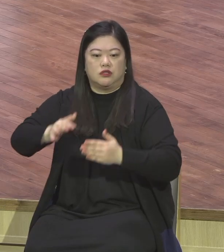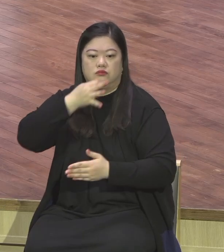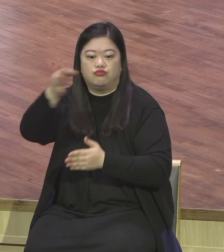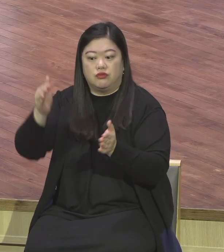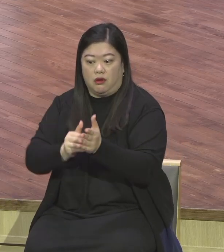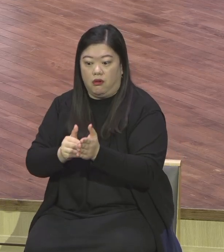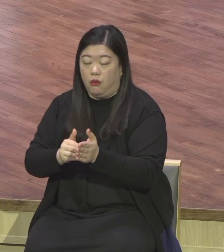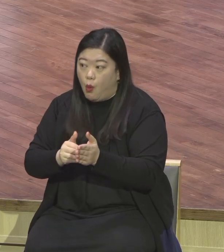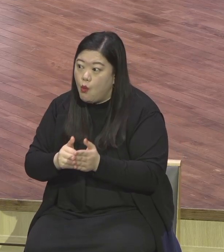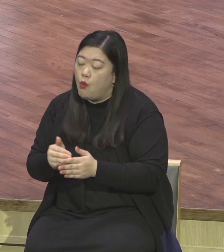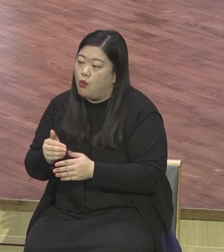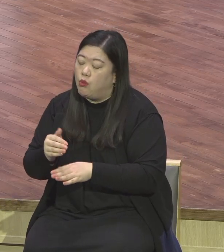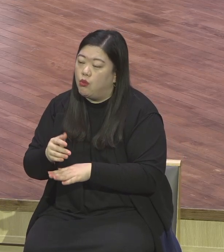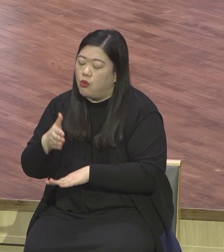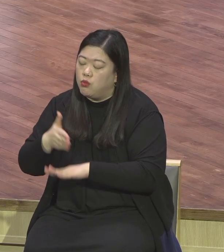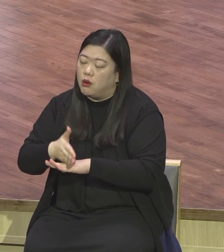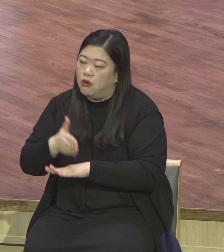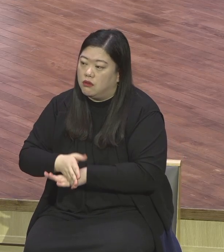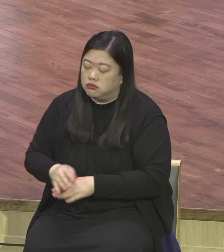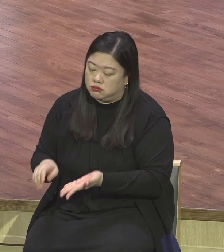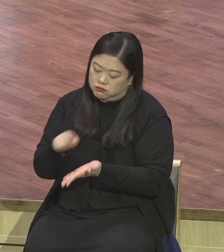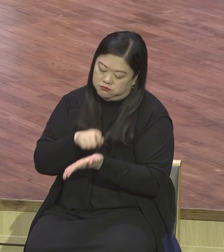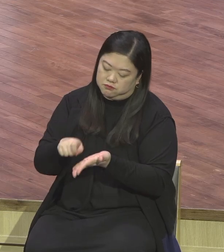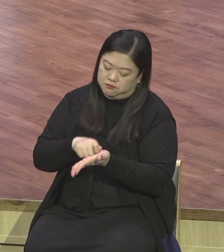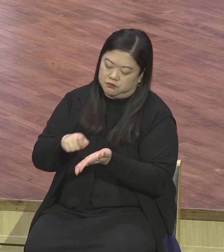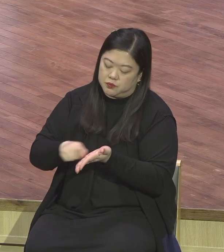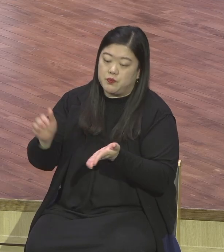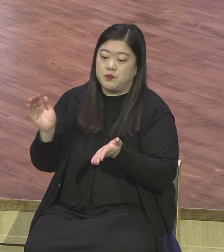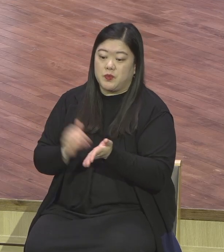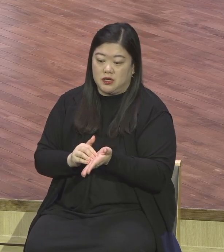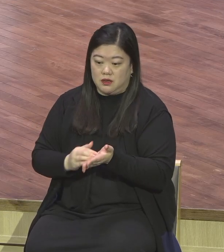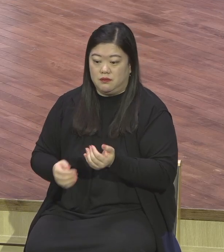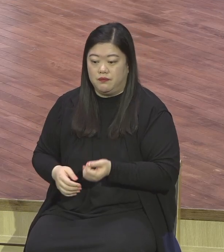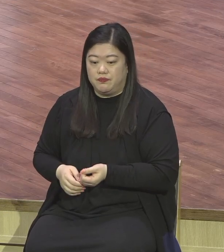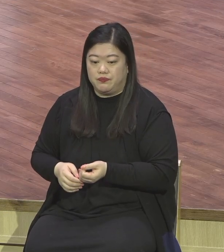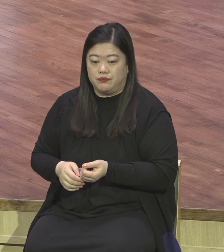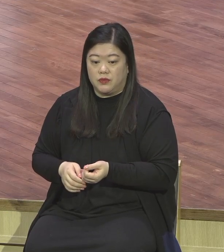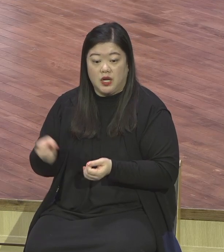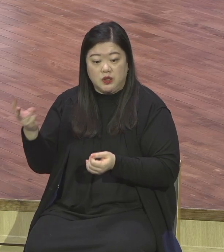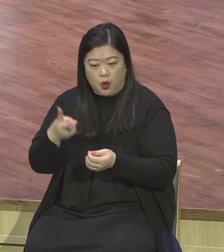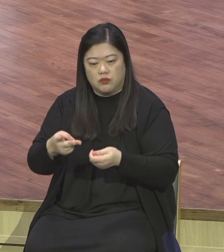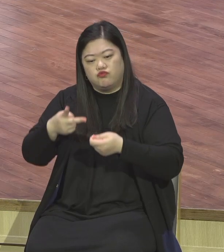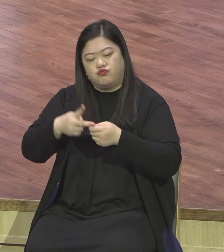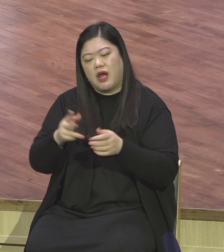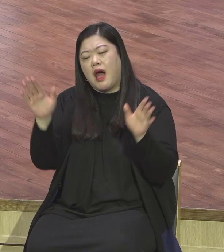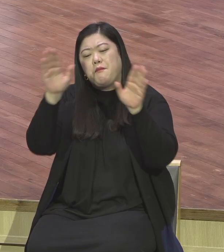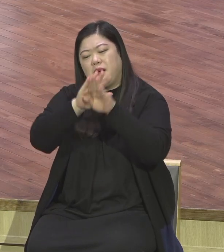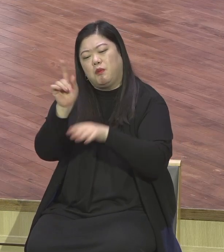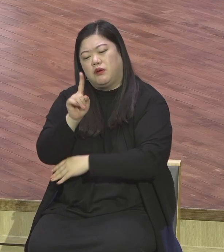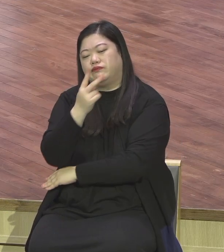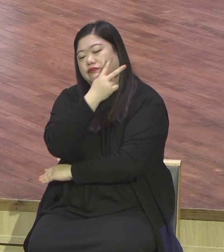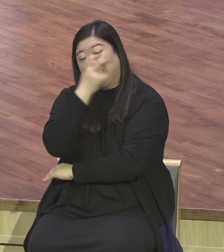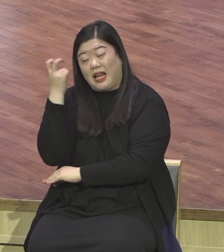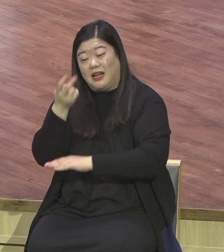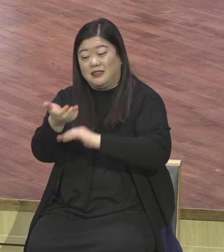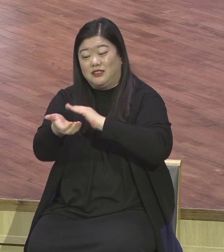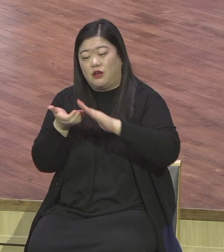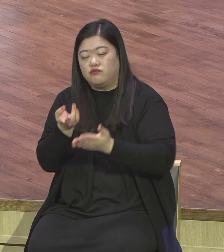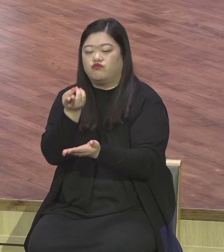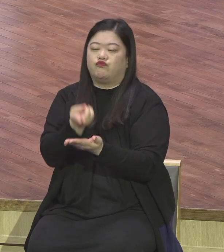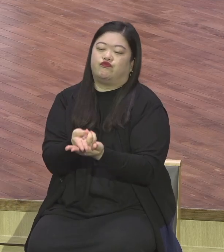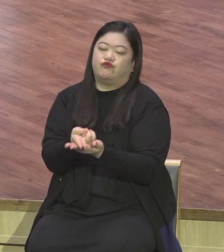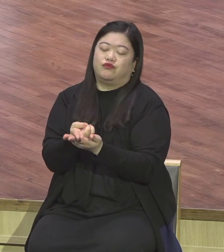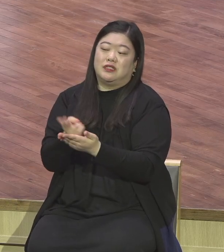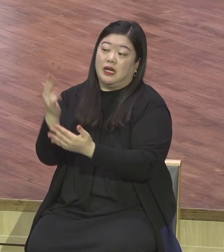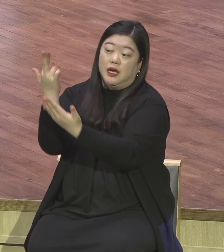잠겨서 누웠는데 다 누워서 이렇게 보니까 창문 창문 밖에 달이 탁 되어있어요